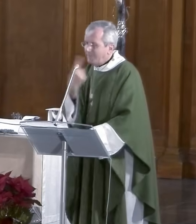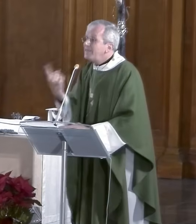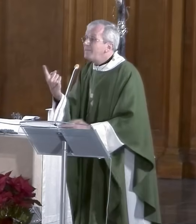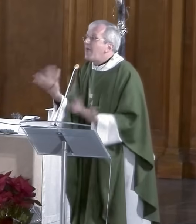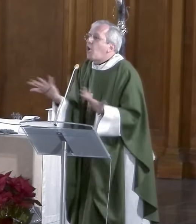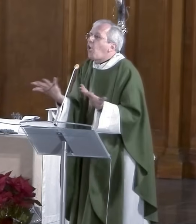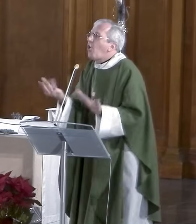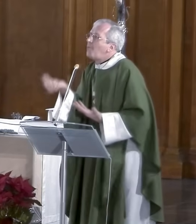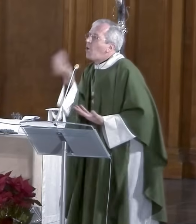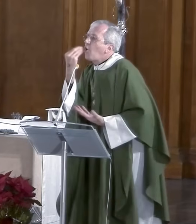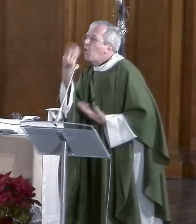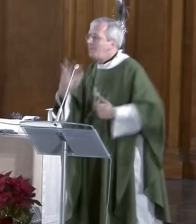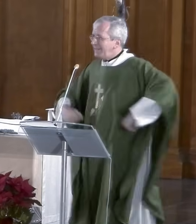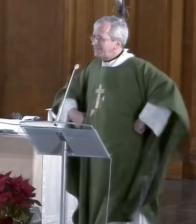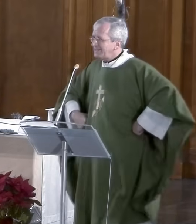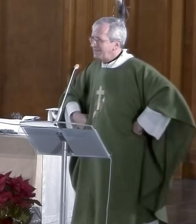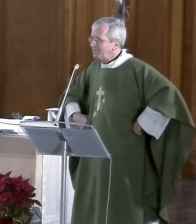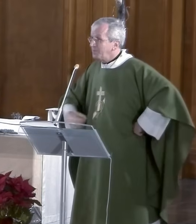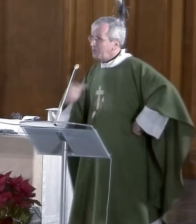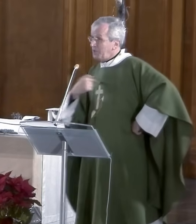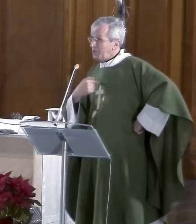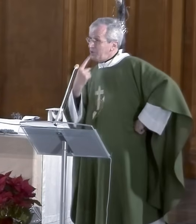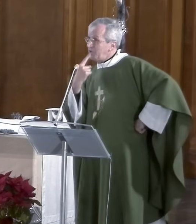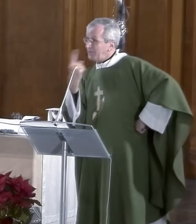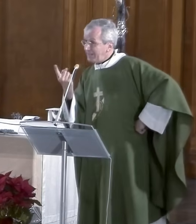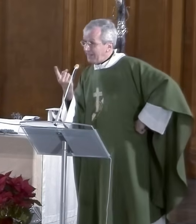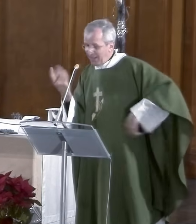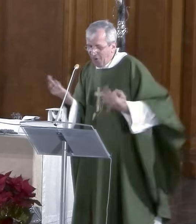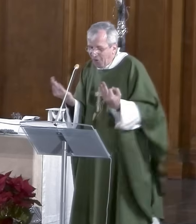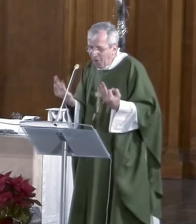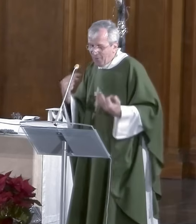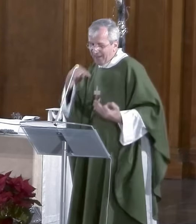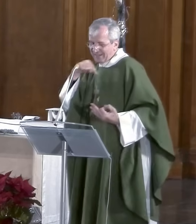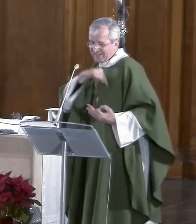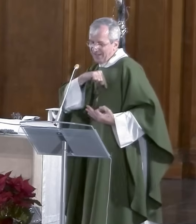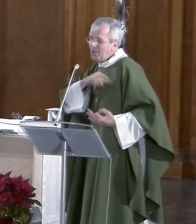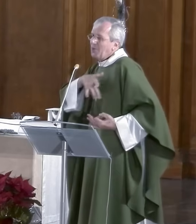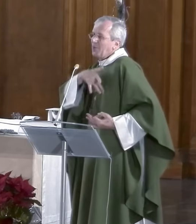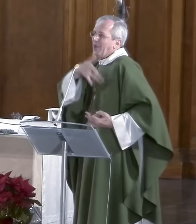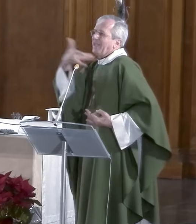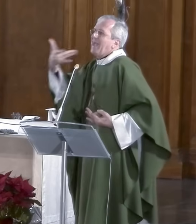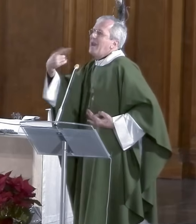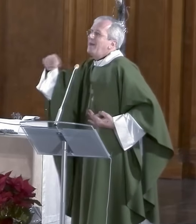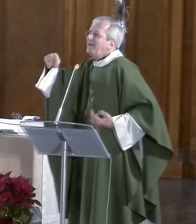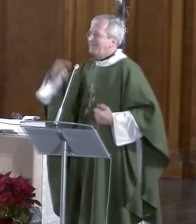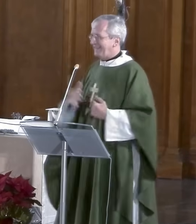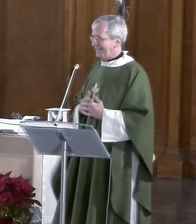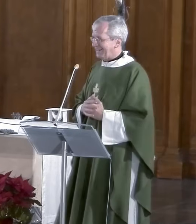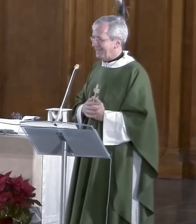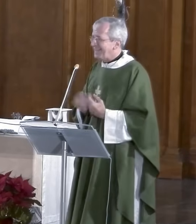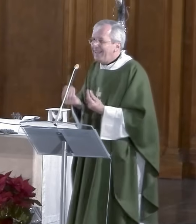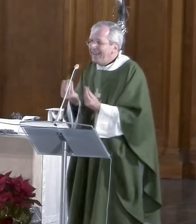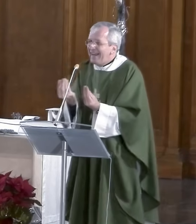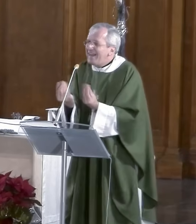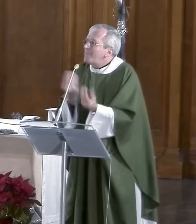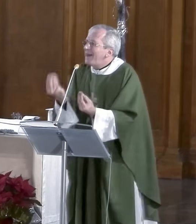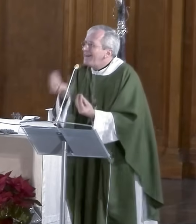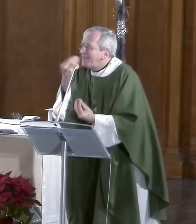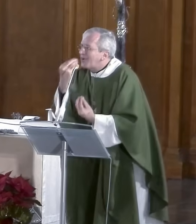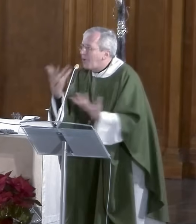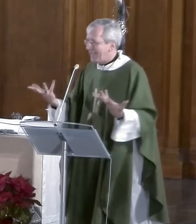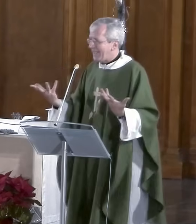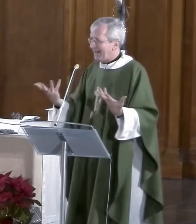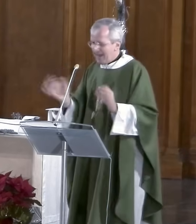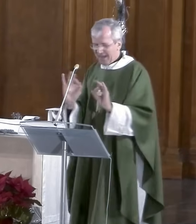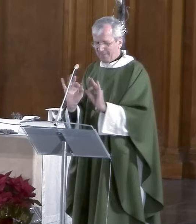muéstrame, dime cómo comes y yo te diré cómo es, qué alma tienes. Es decir, la manera